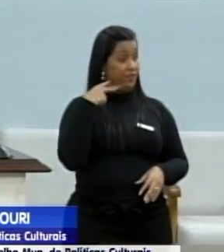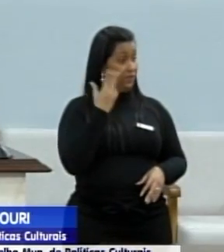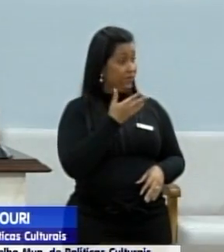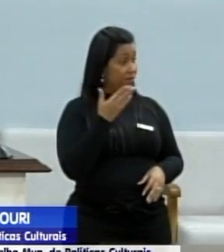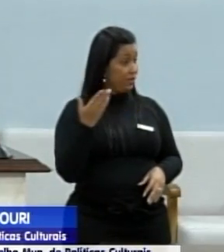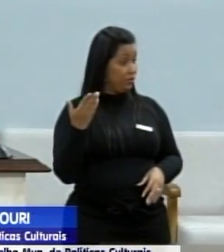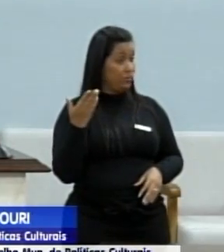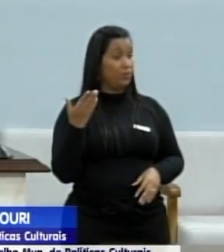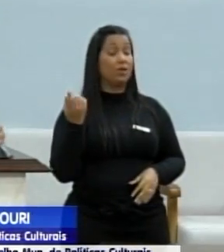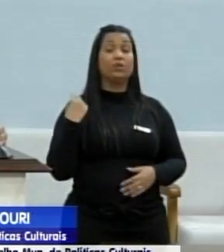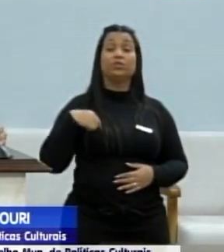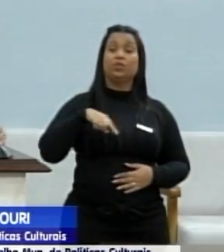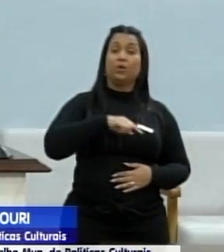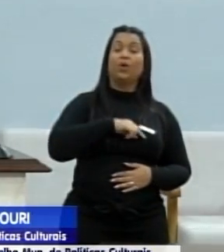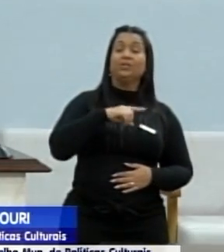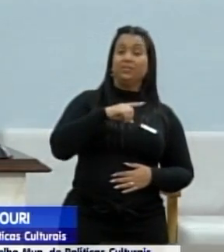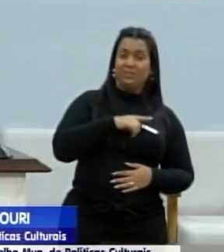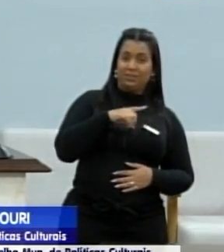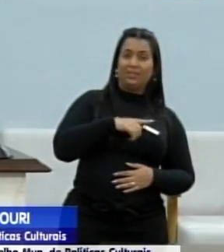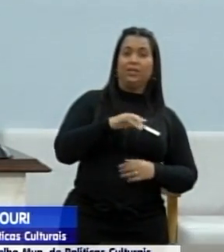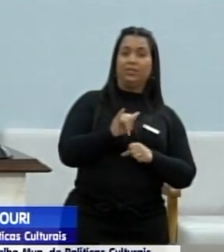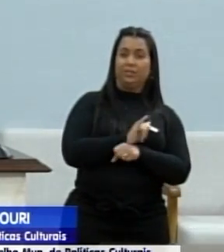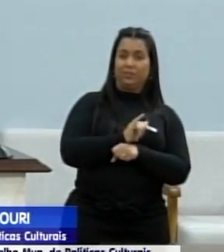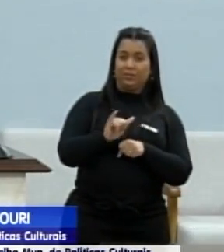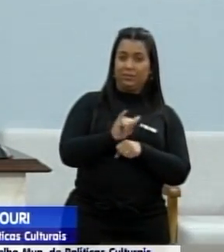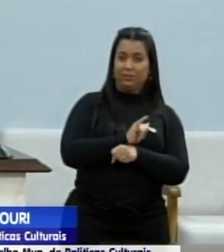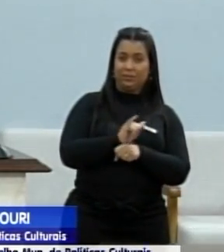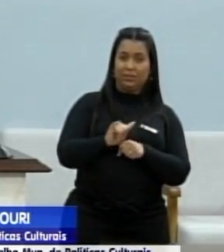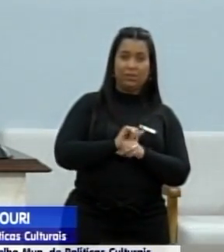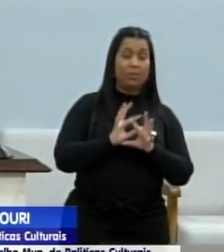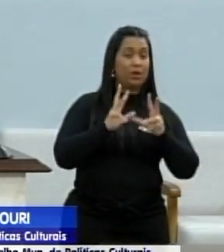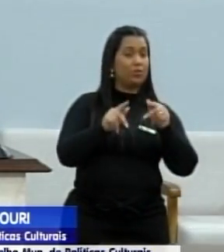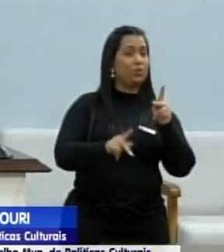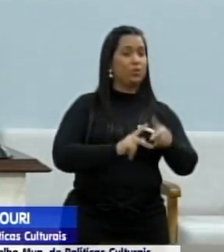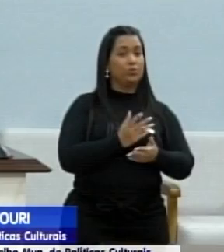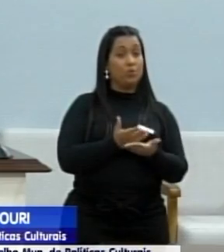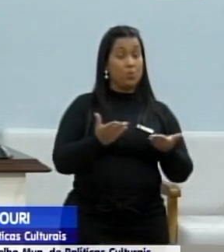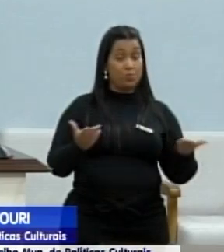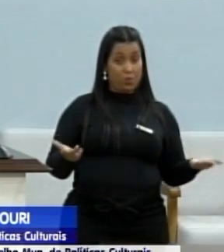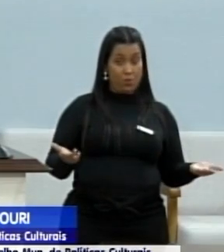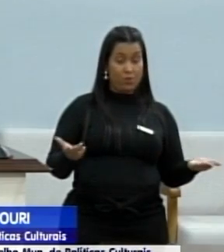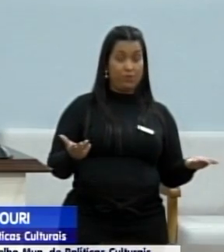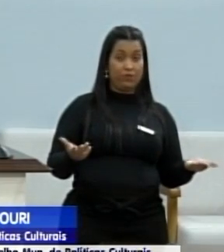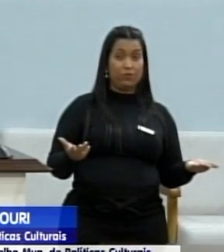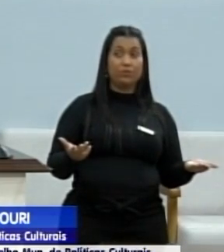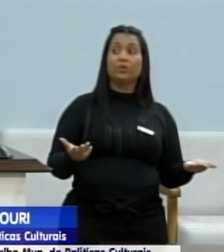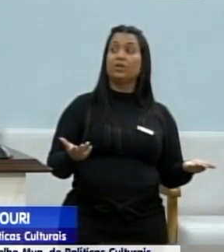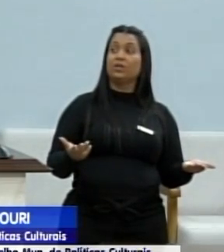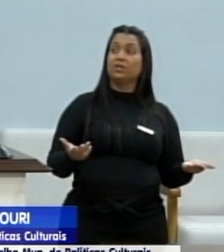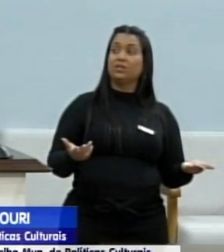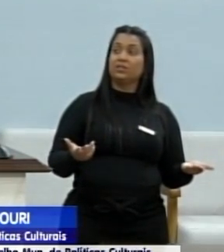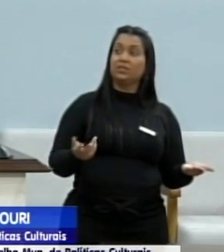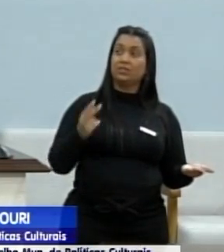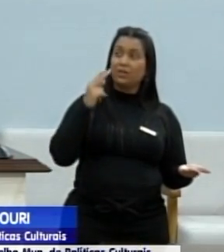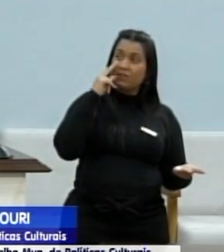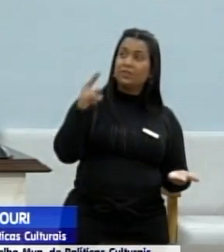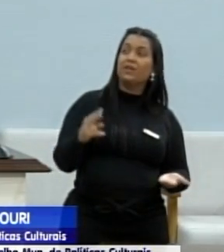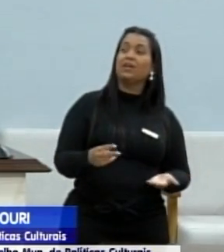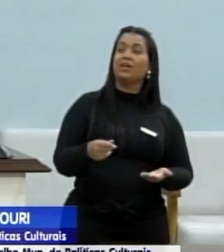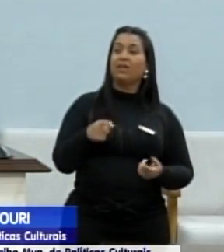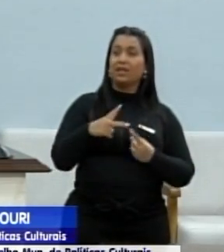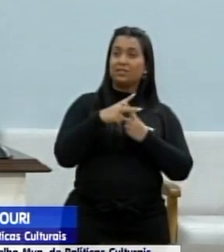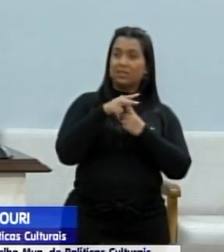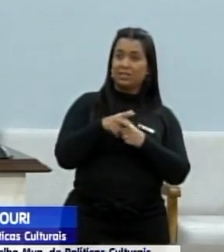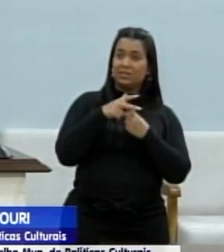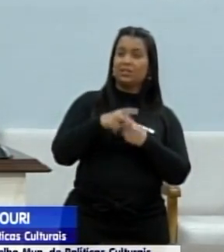vereadora, onde a gente tem essa dinâmica, essa casa aberta para toda a população está aqui, que seja revisto, que seja feito esse reparo que